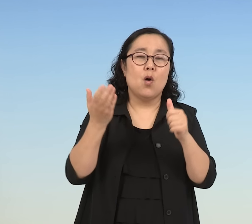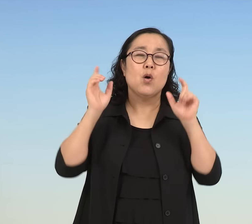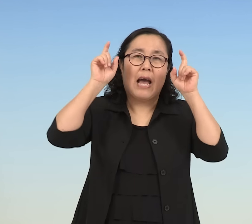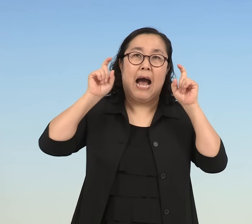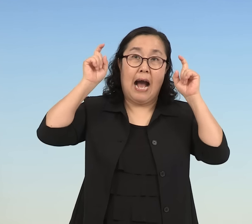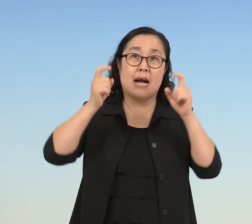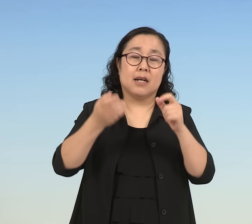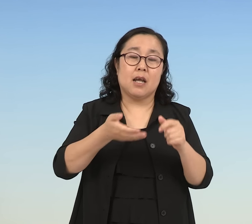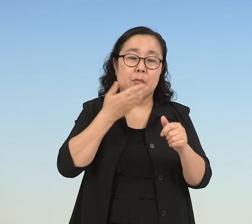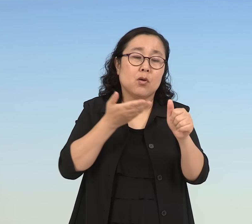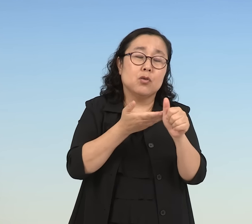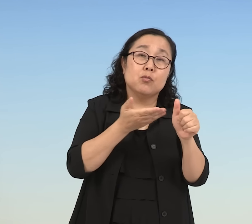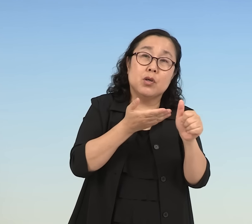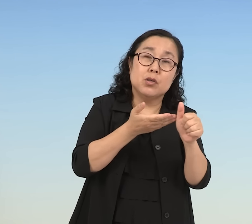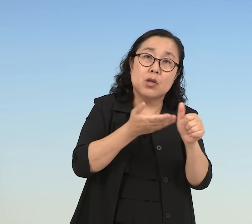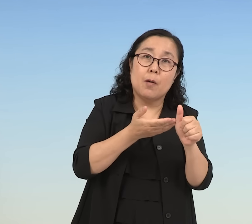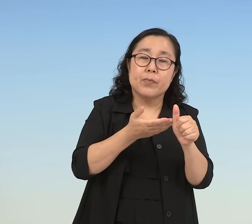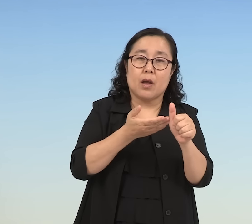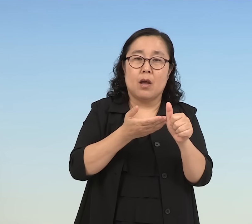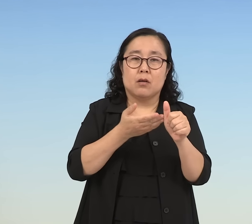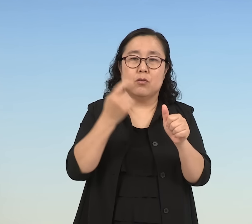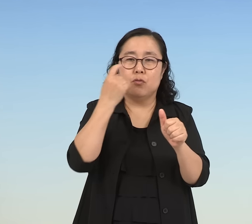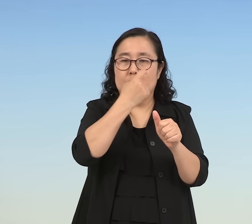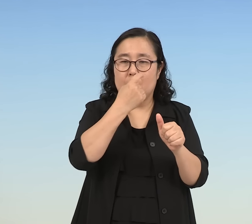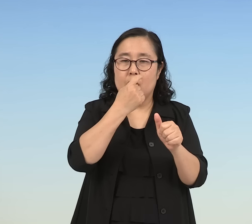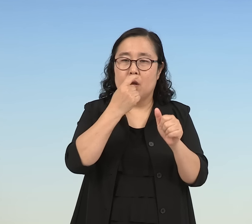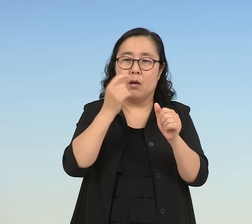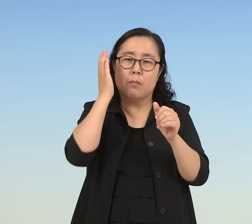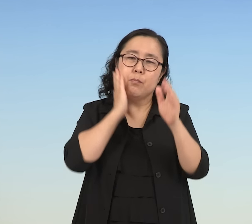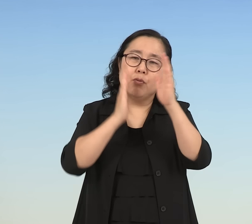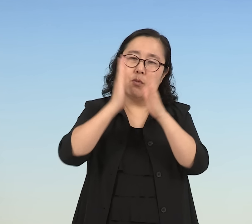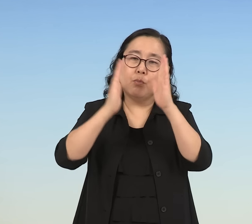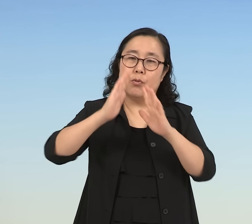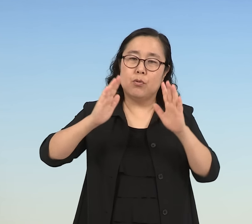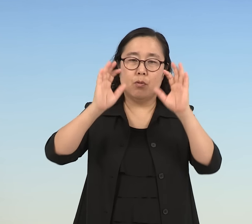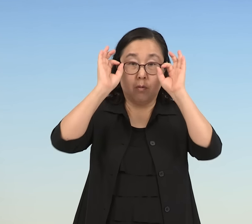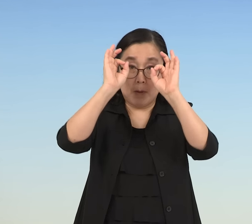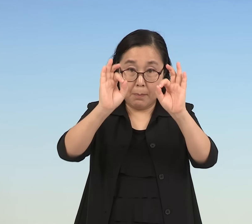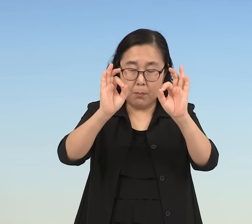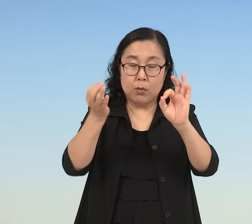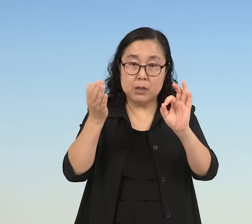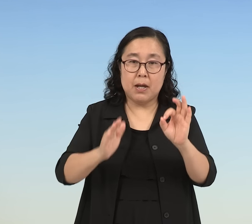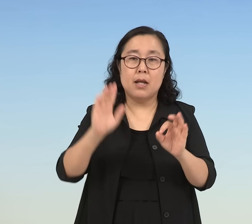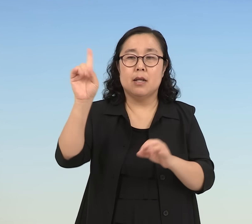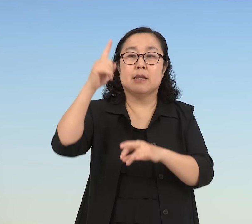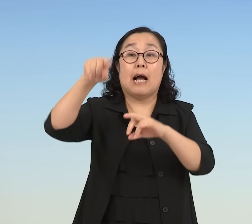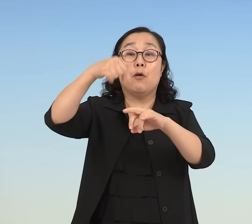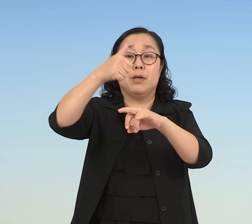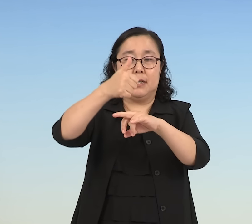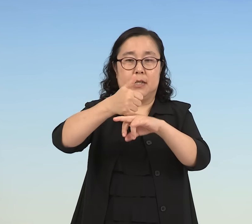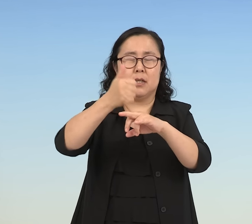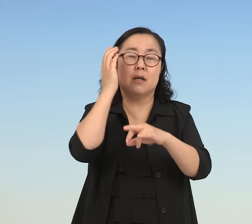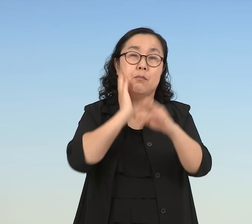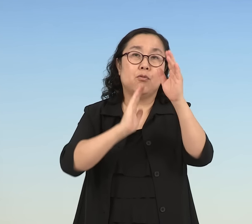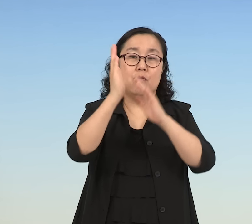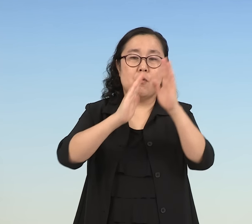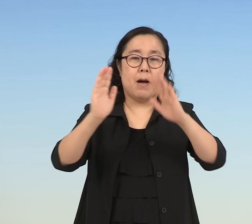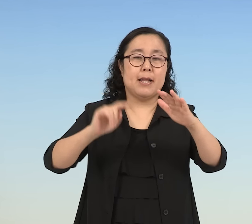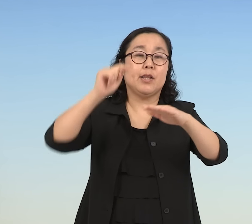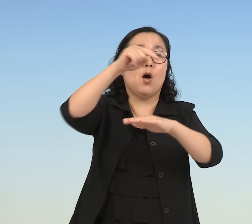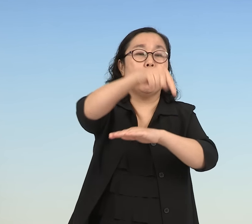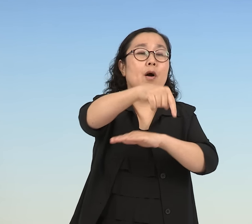다른 목동들은 눈에 보이는 푸른 풀밭만 보고 양만 보이는데 다윗은 그런 푸른 풀밭 너머에